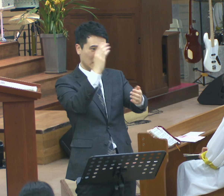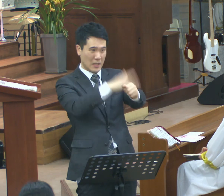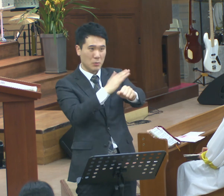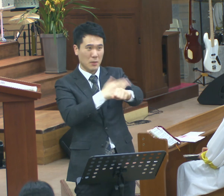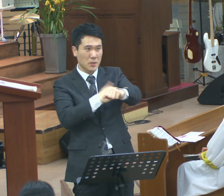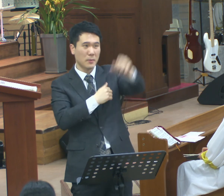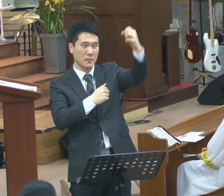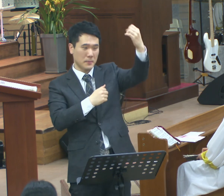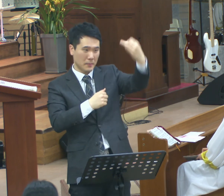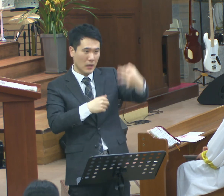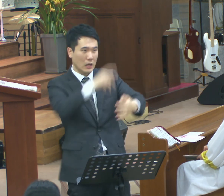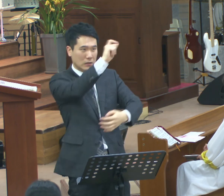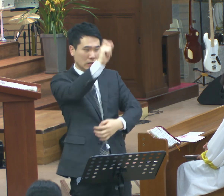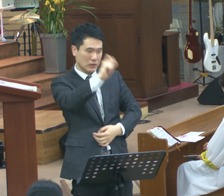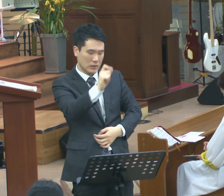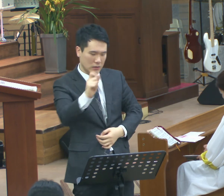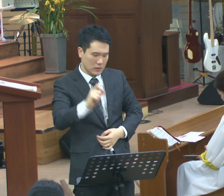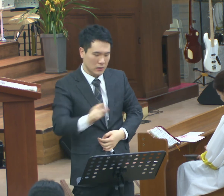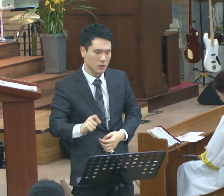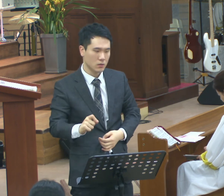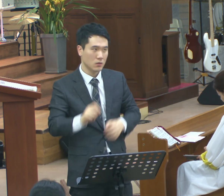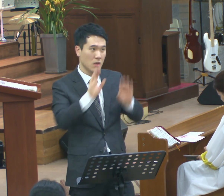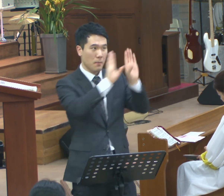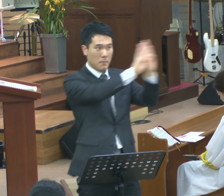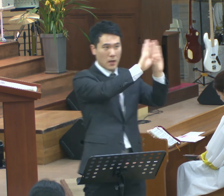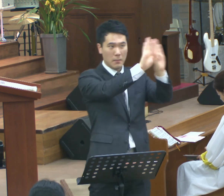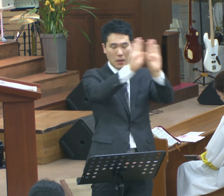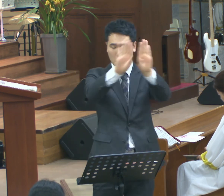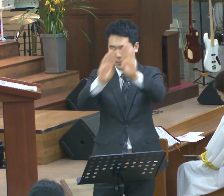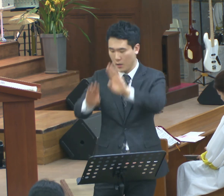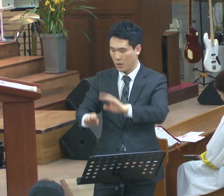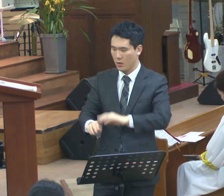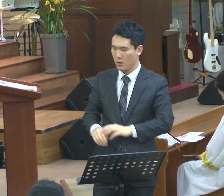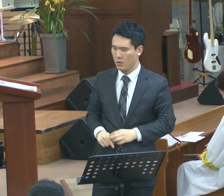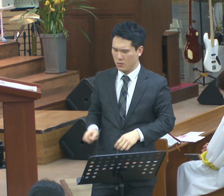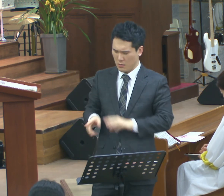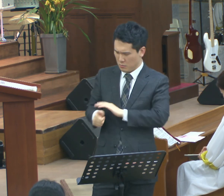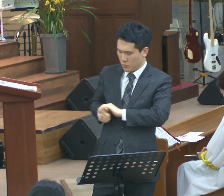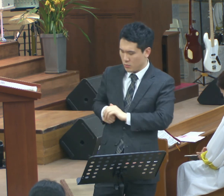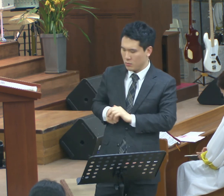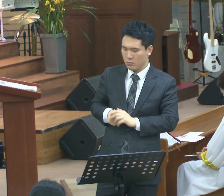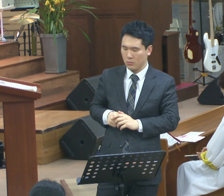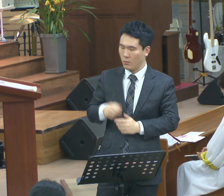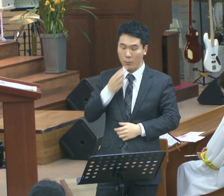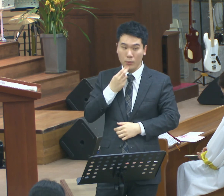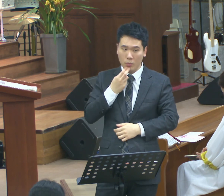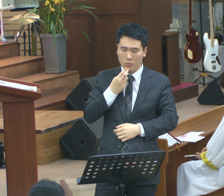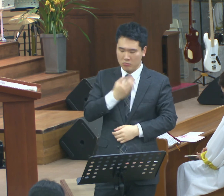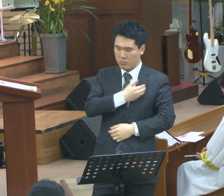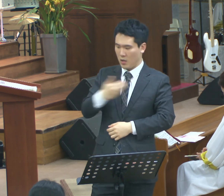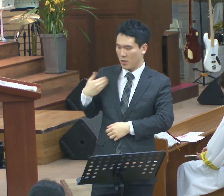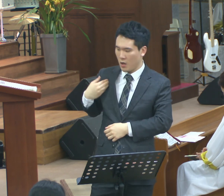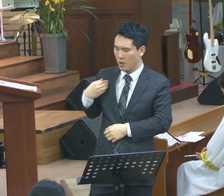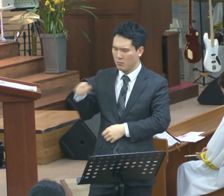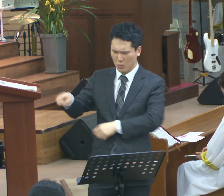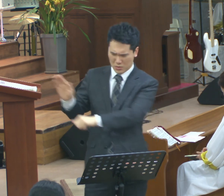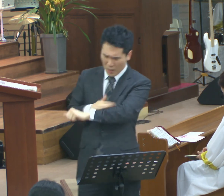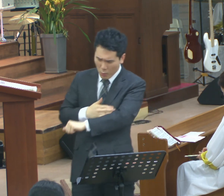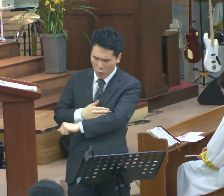루터가요, 쫄지 않는 거예요. 딱 대면하고 자기 할 일 하고 그 시간 속에서 40개의